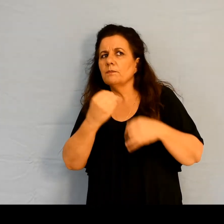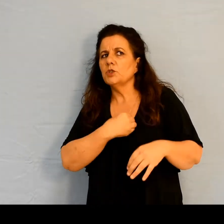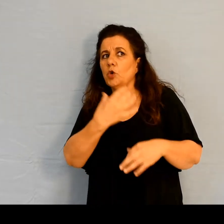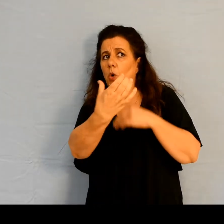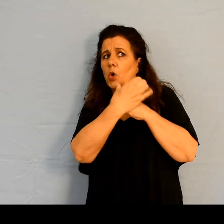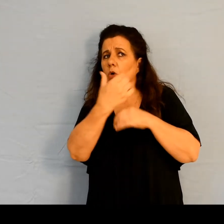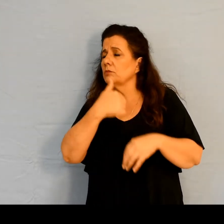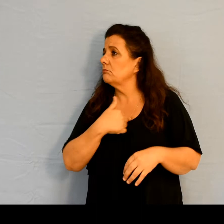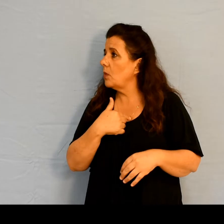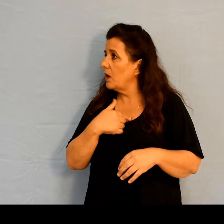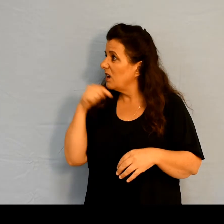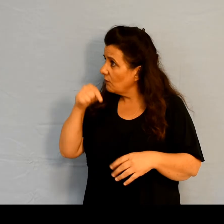pardonner ?»«